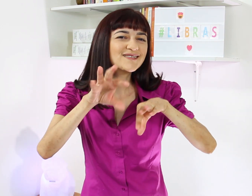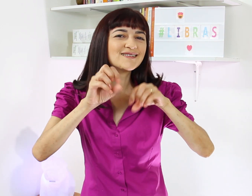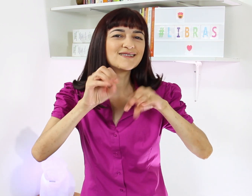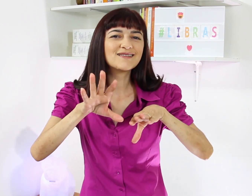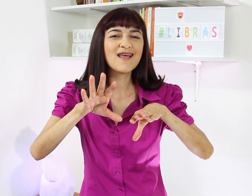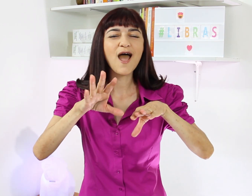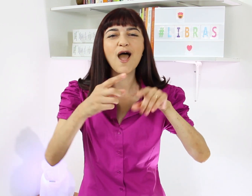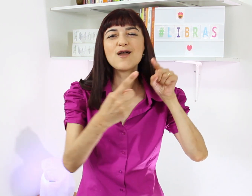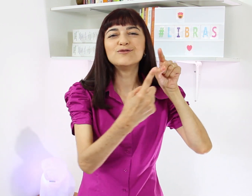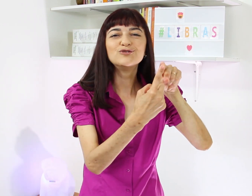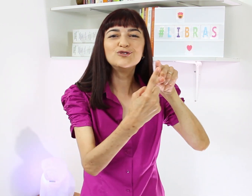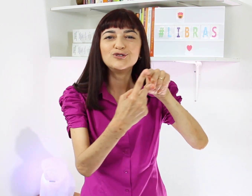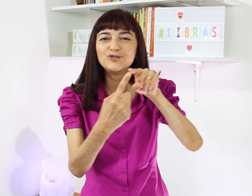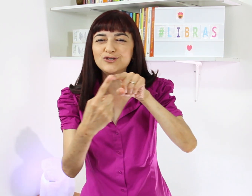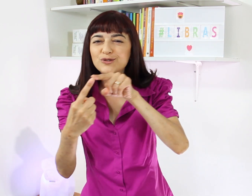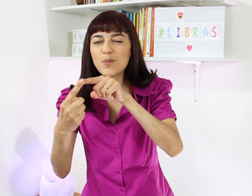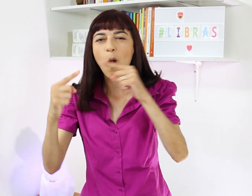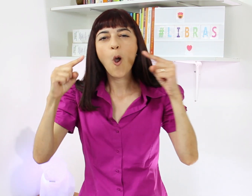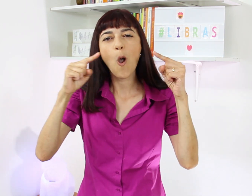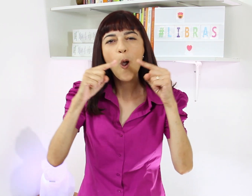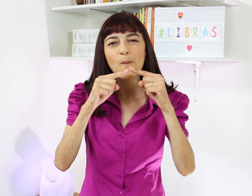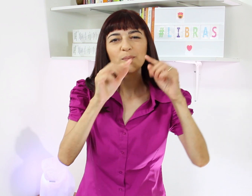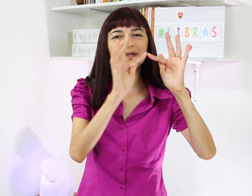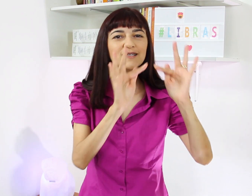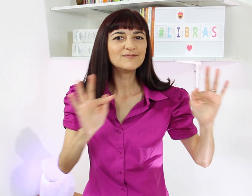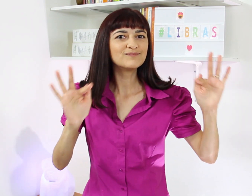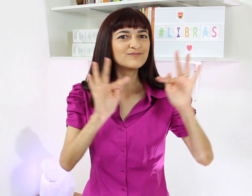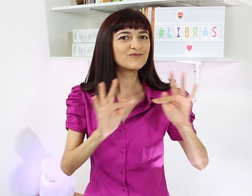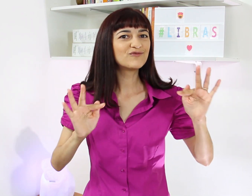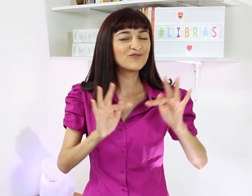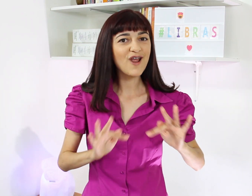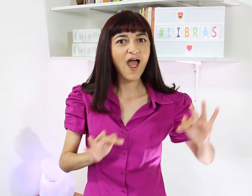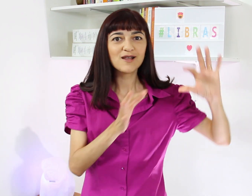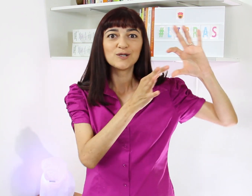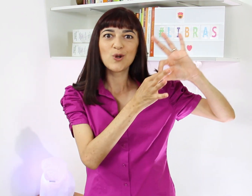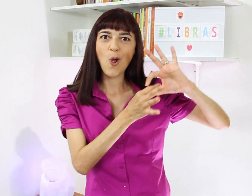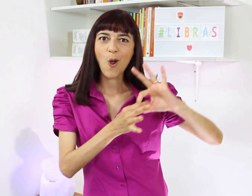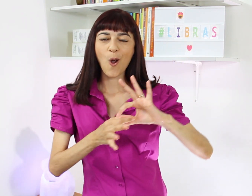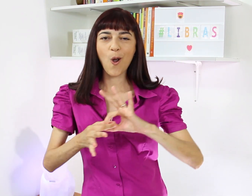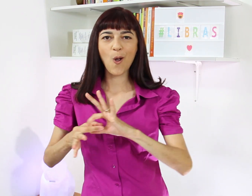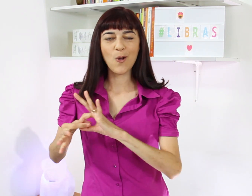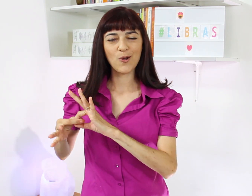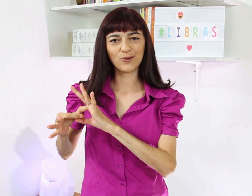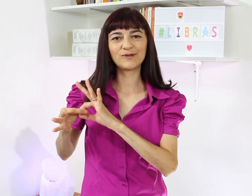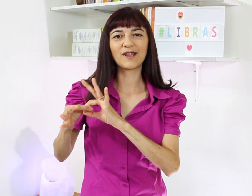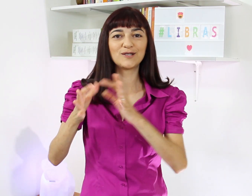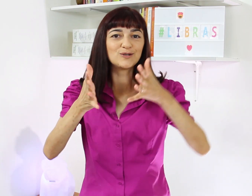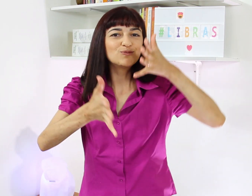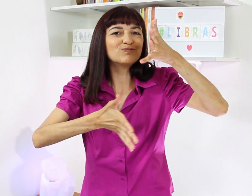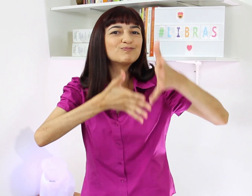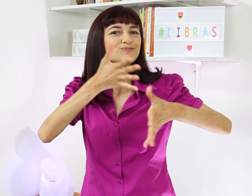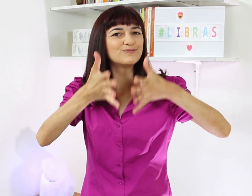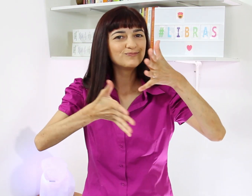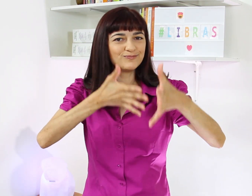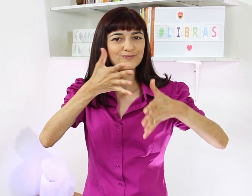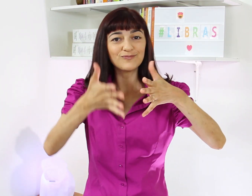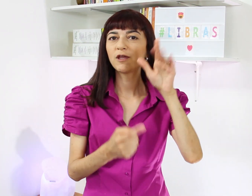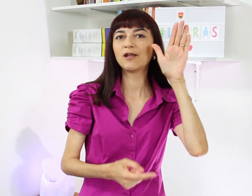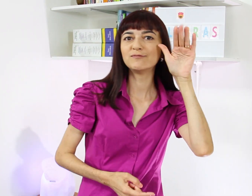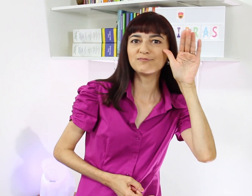E nós vamos aprender diversos tipos de frase, diversos contextos, onde utilizaremos esse sinal de